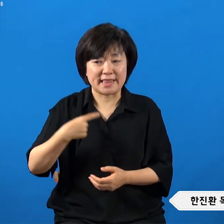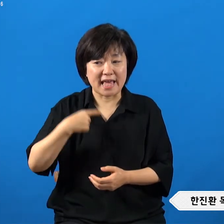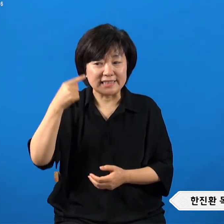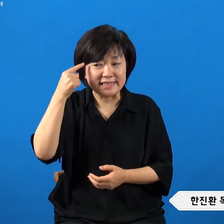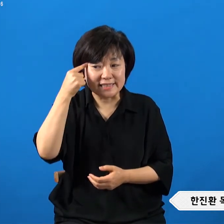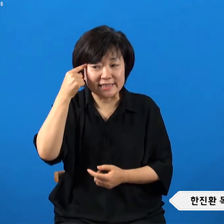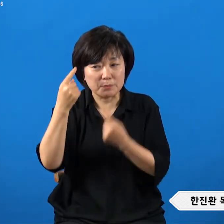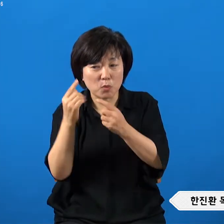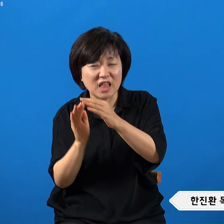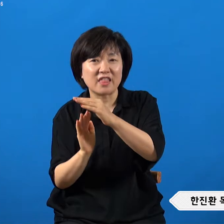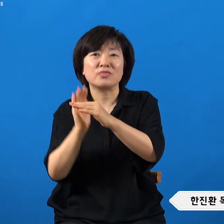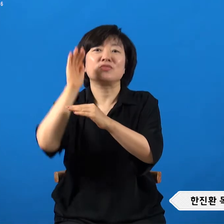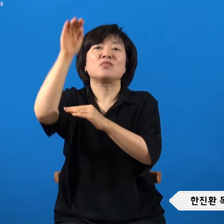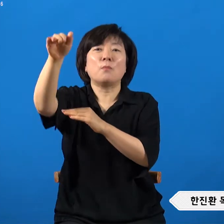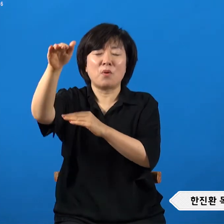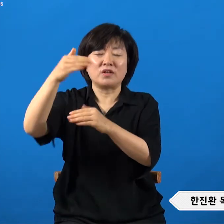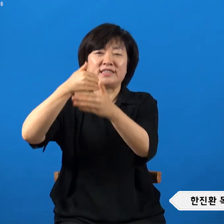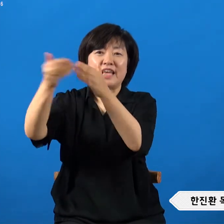아는 것입니다.